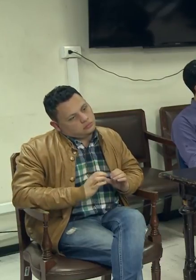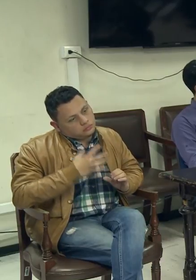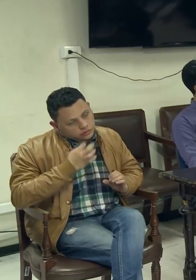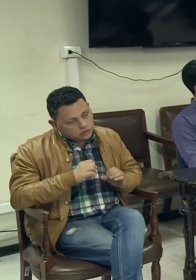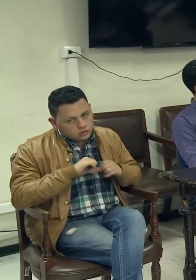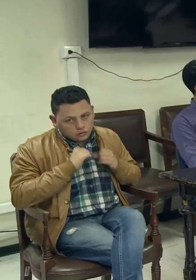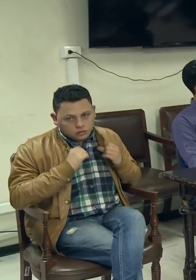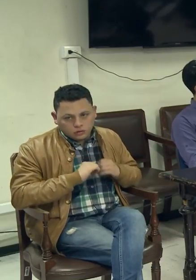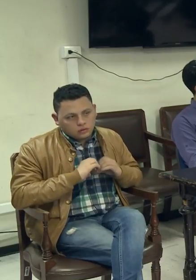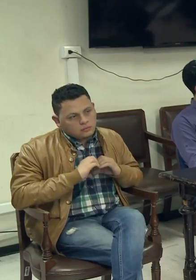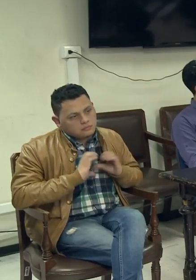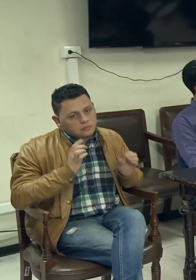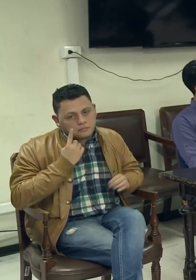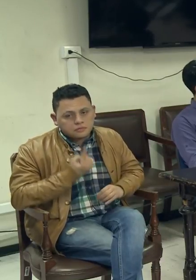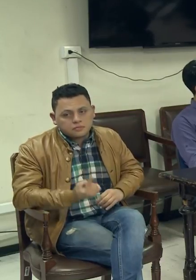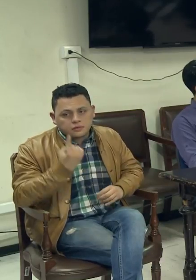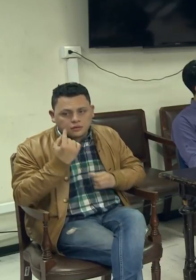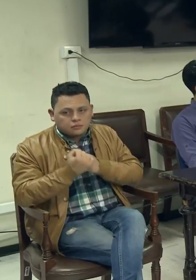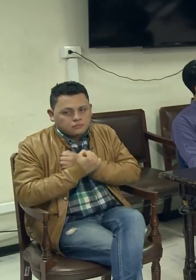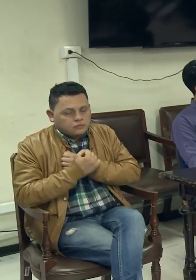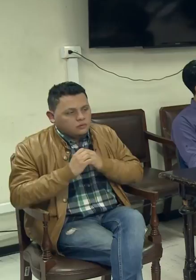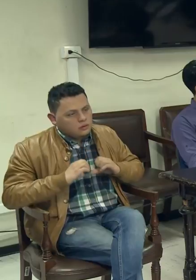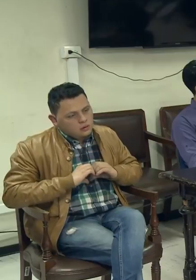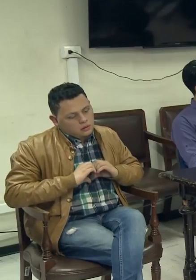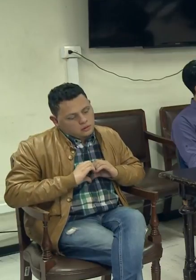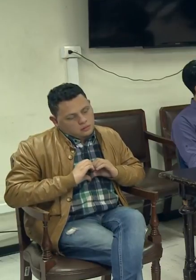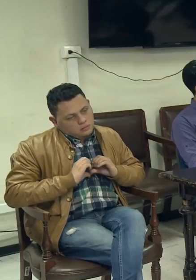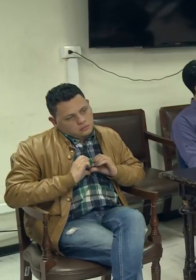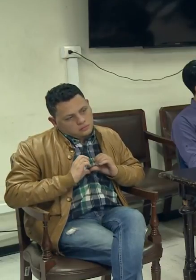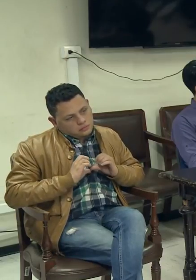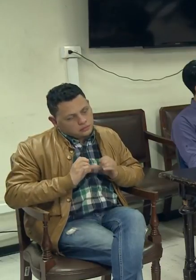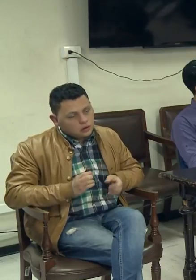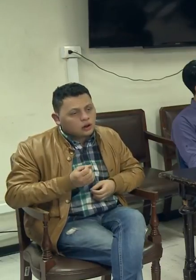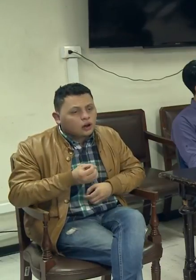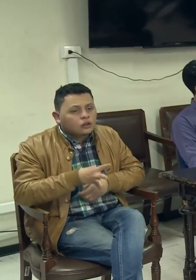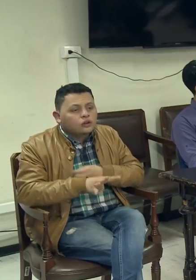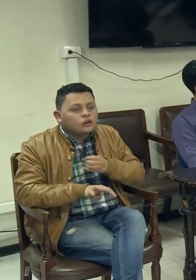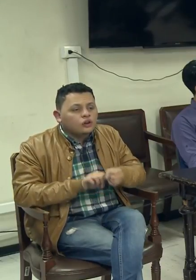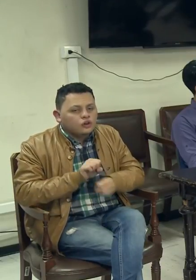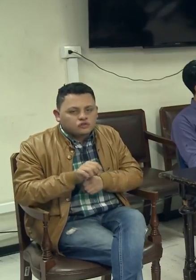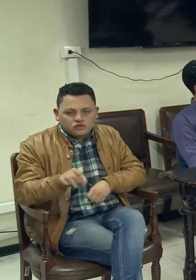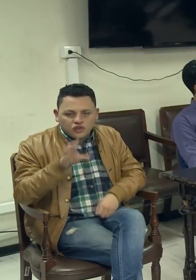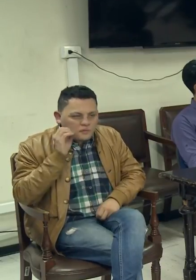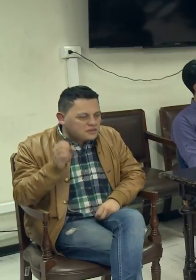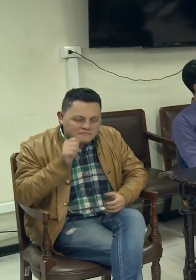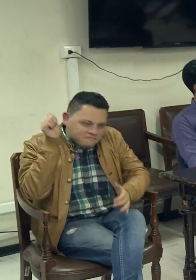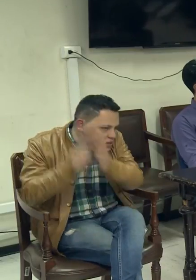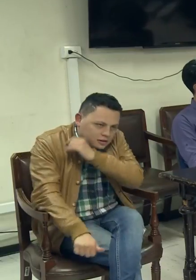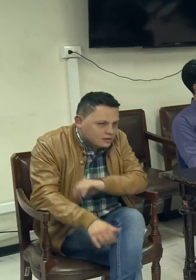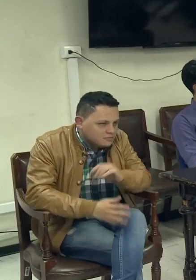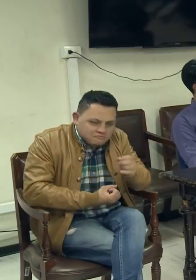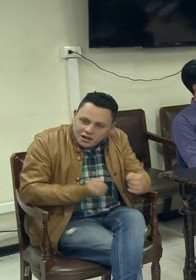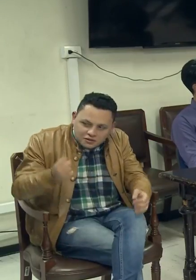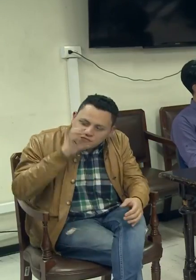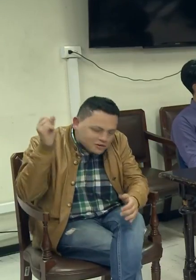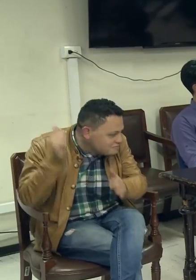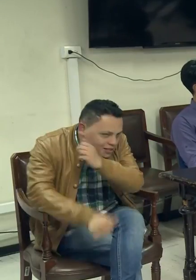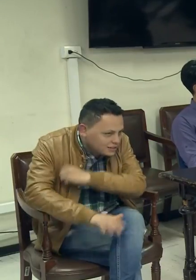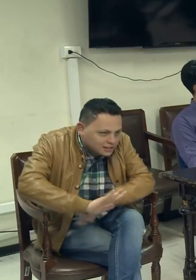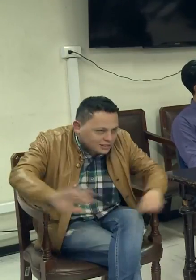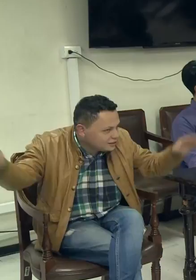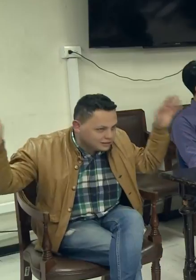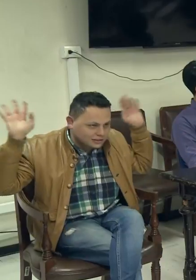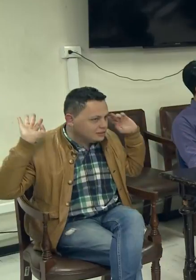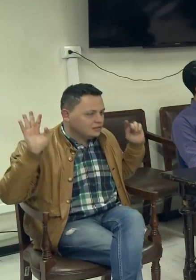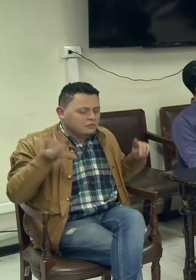roto, su primer amor, 14 años, un macho de mierda, ¿sí?